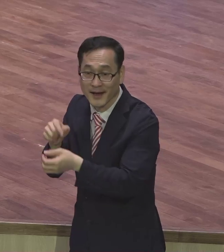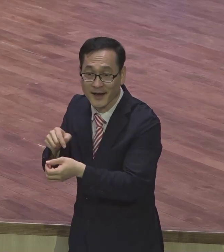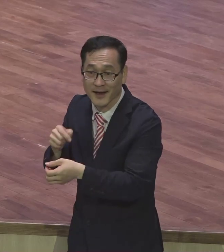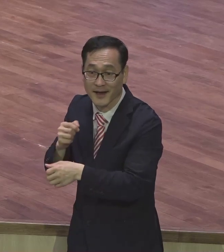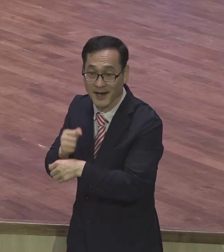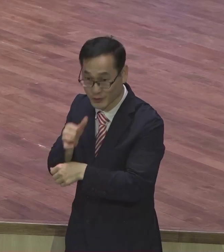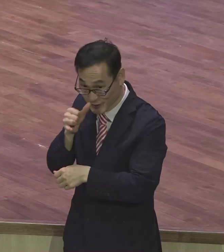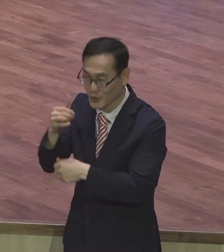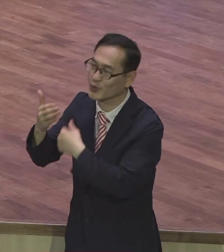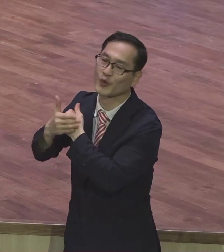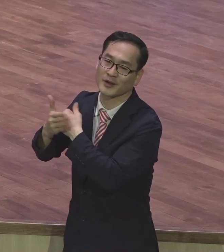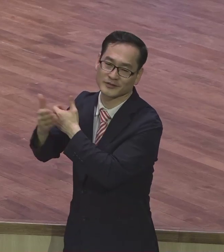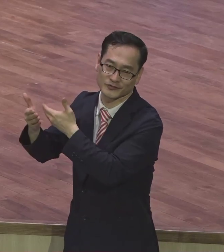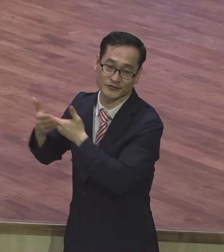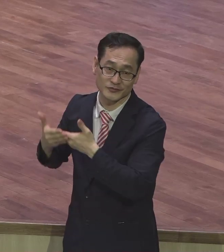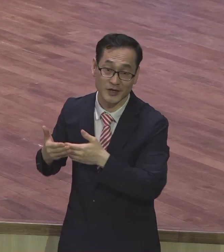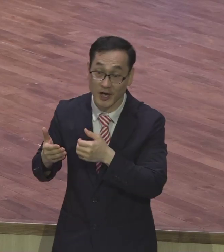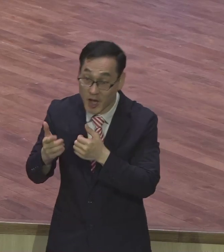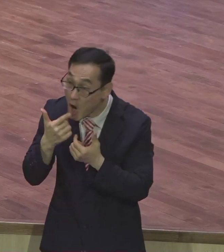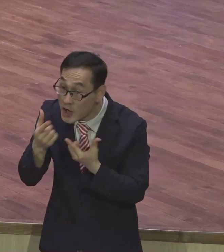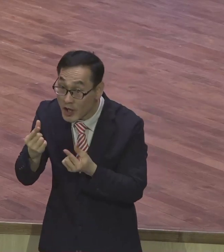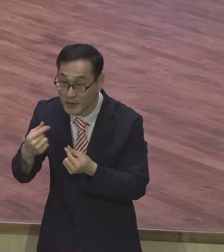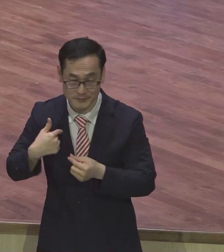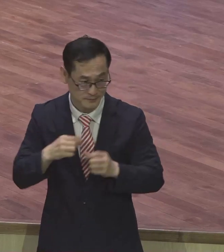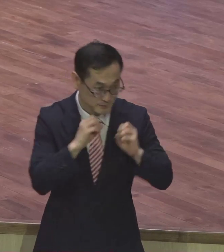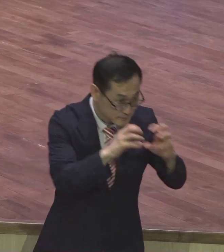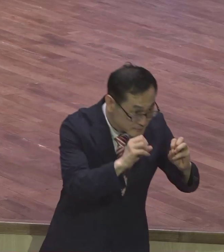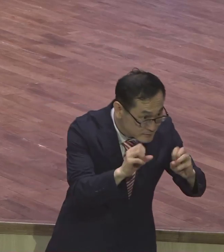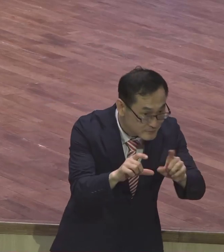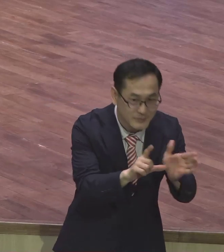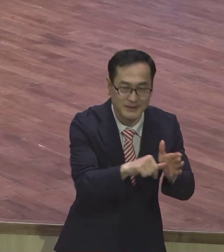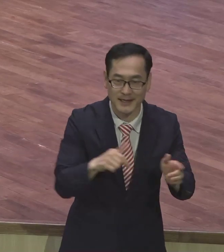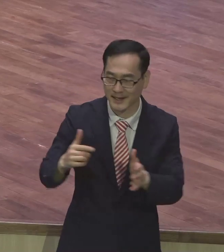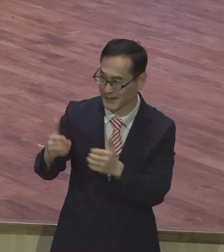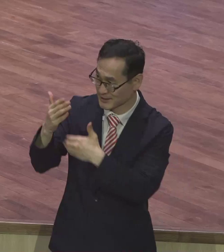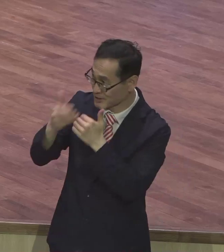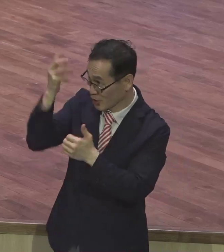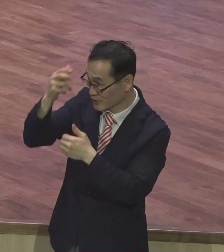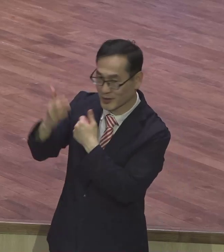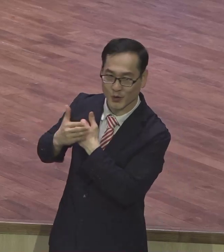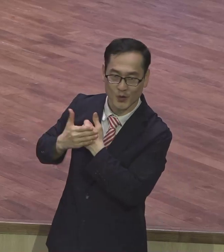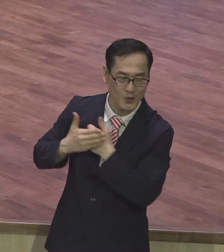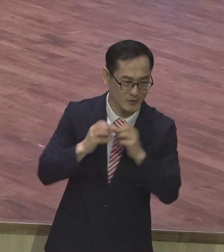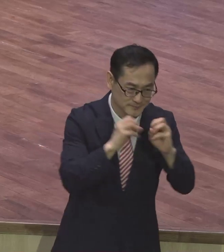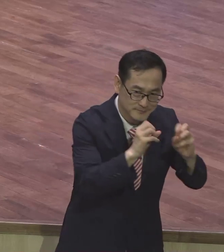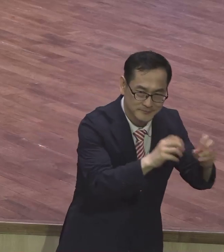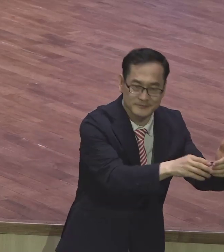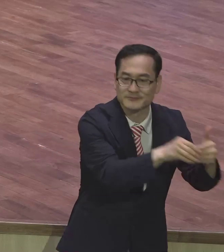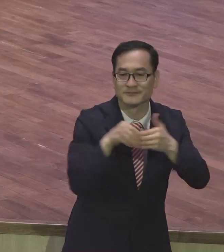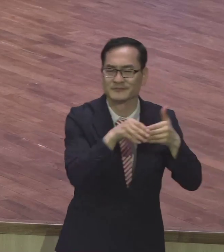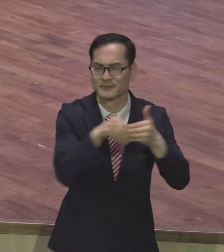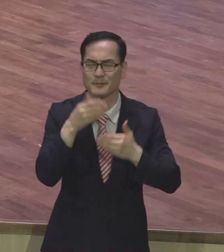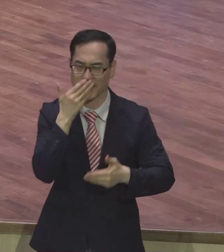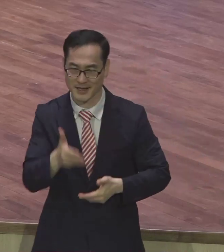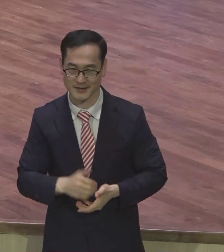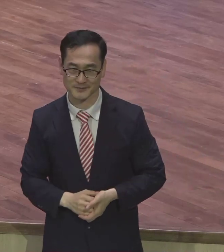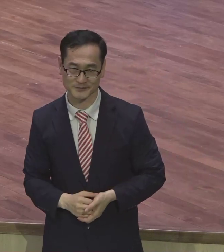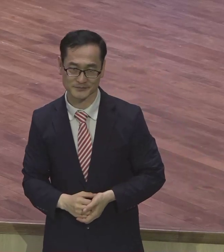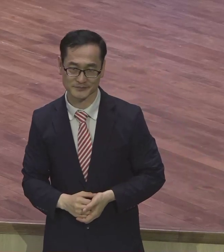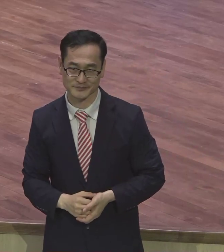예수의 마음이 있고 입으로 신하면 끝나는 거라니까 얼마나 간단해요 구원이 무슨 하나님이 전능자가